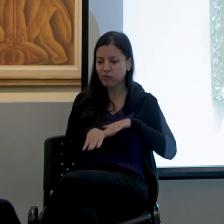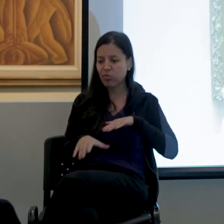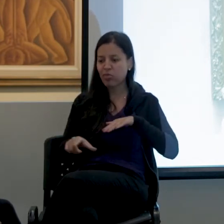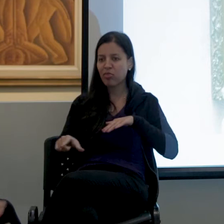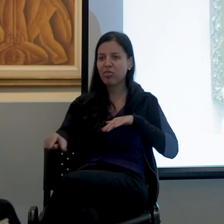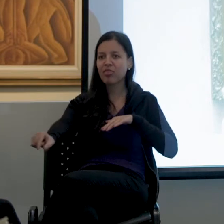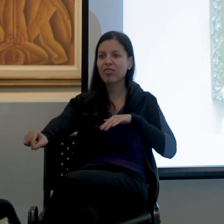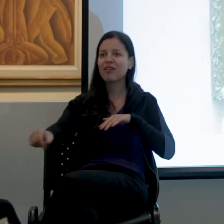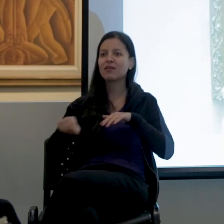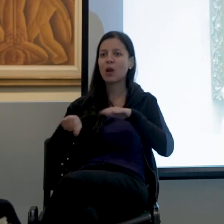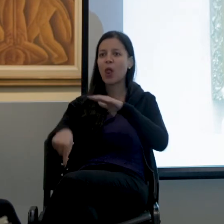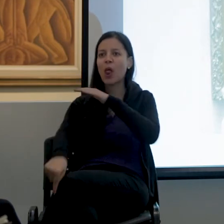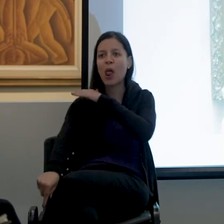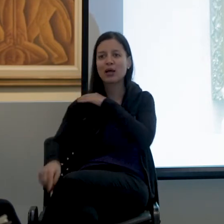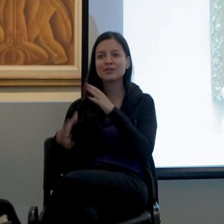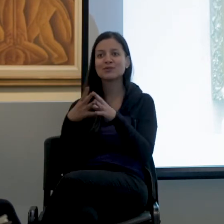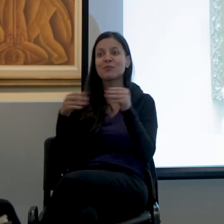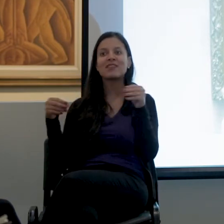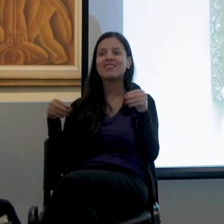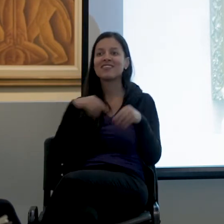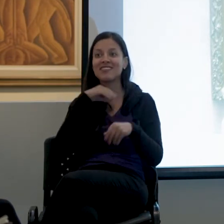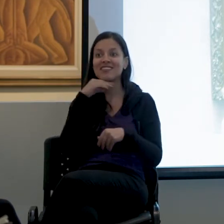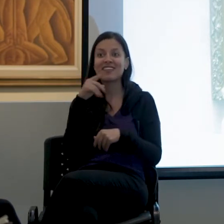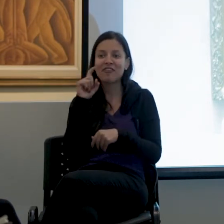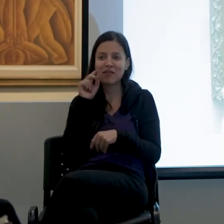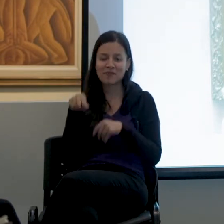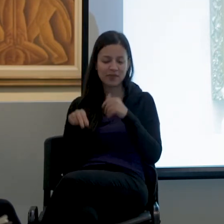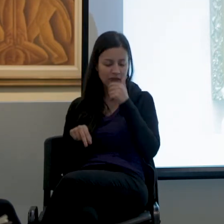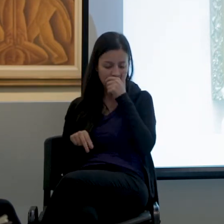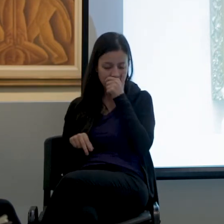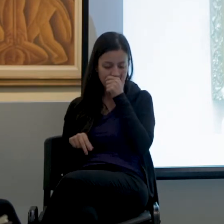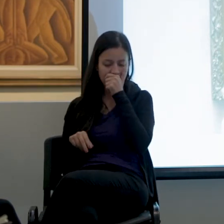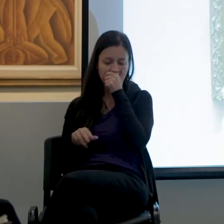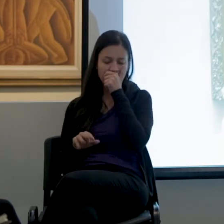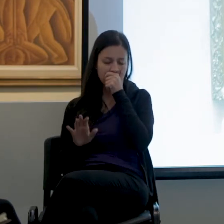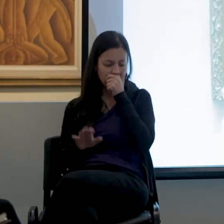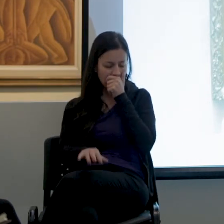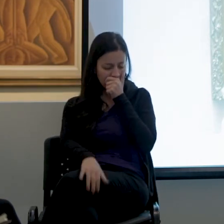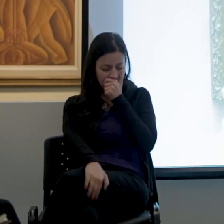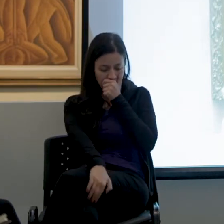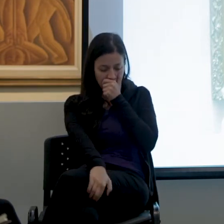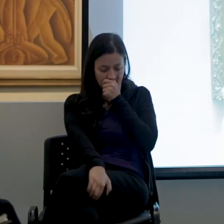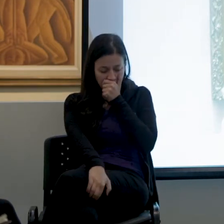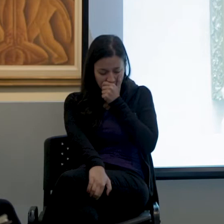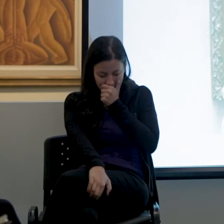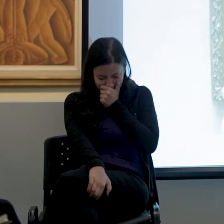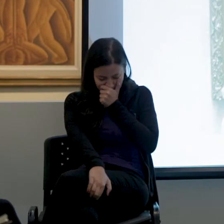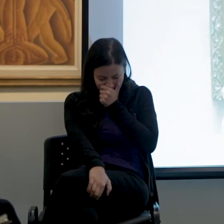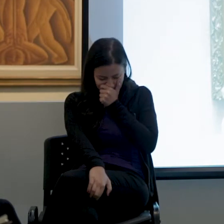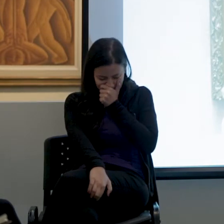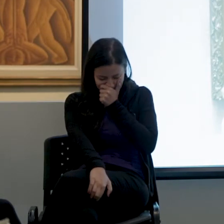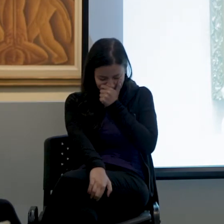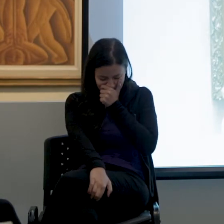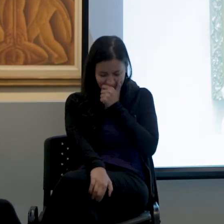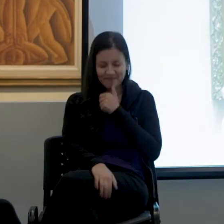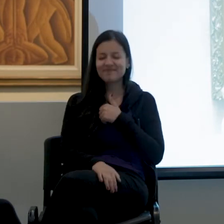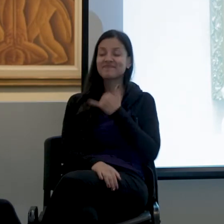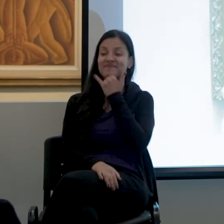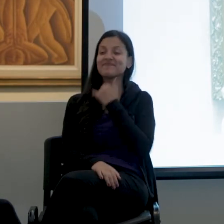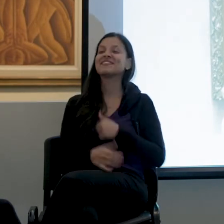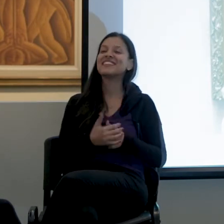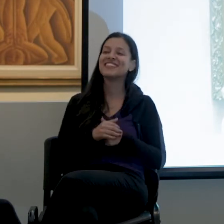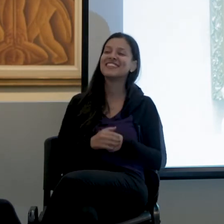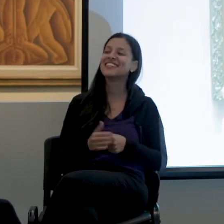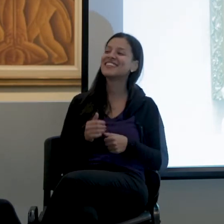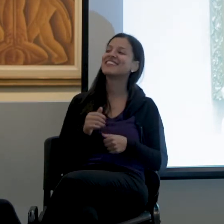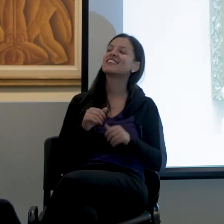Roubar arte nobre era impensável, porque ela era nobre demais. Então não precisava ter segurança, essas coisas. 2,